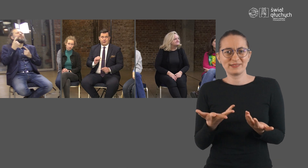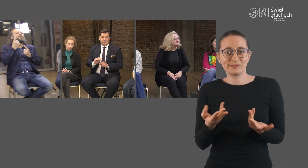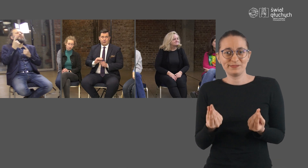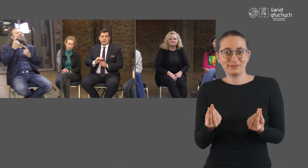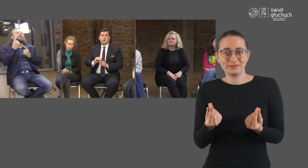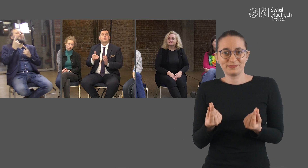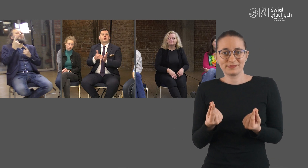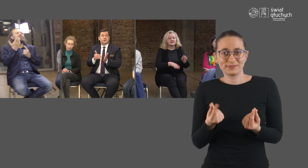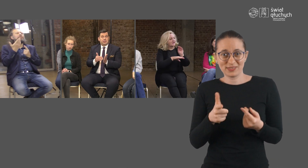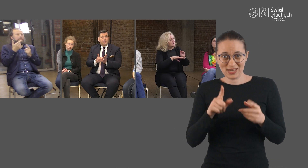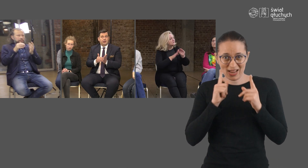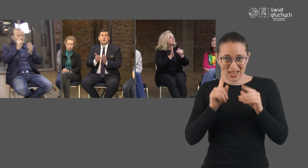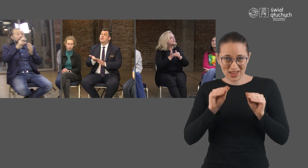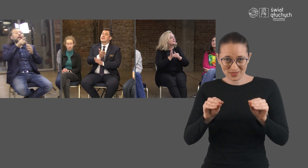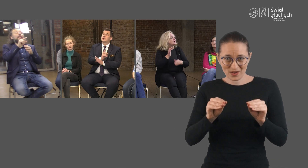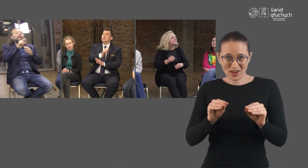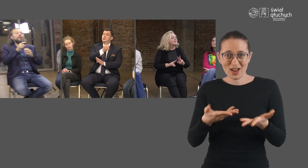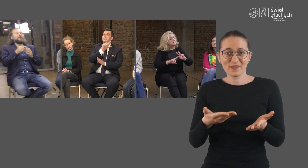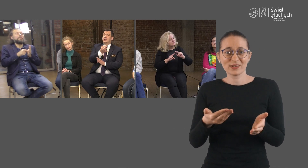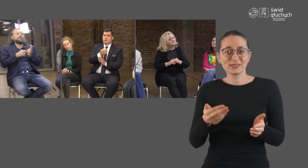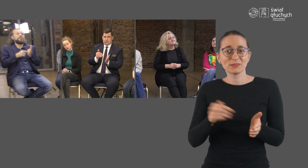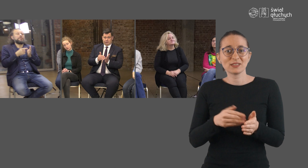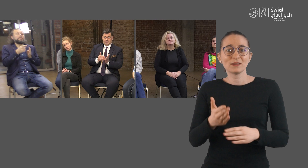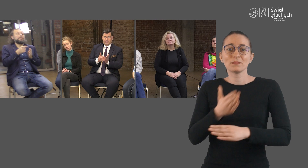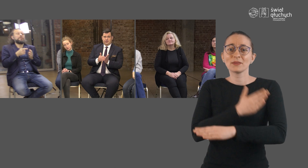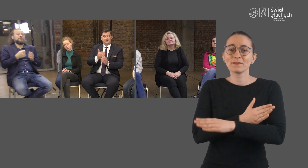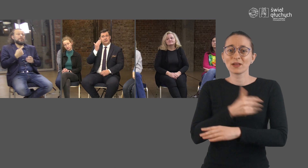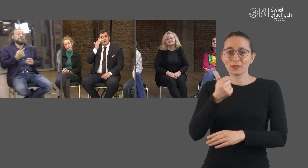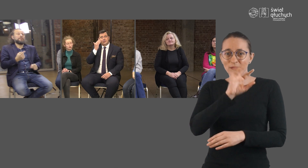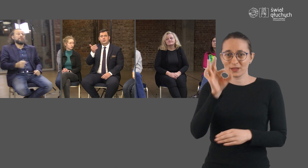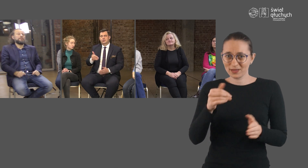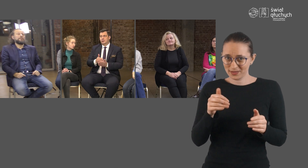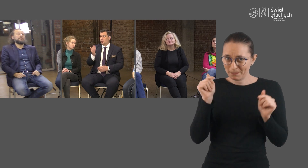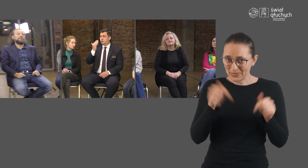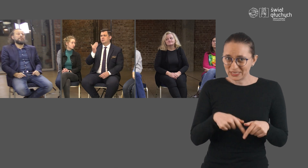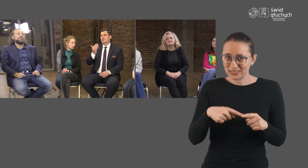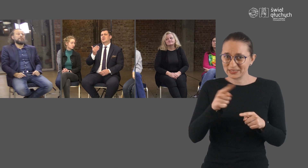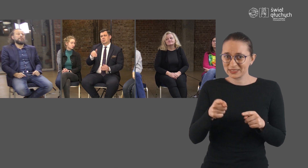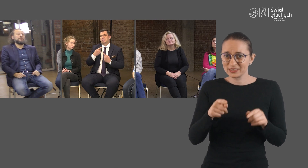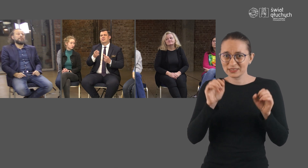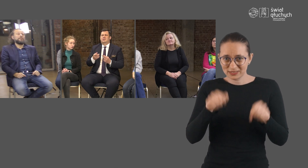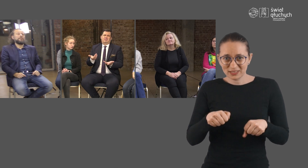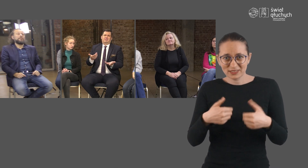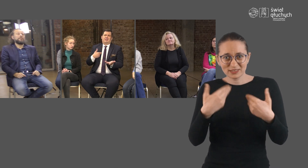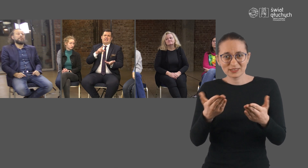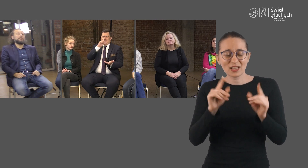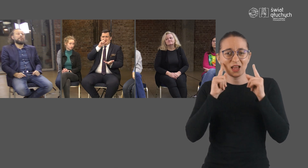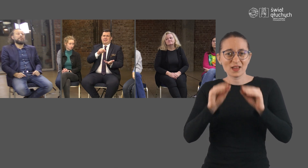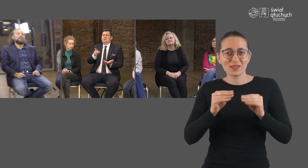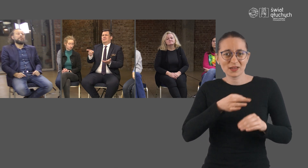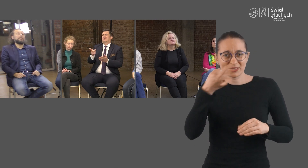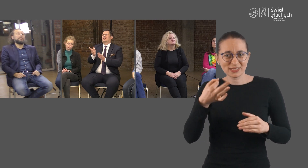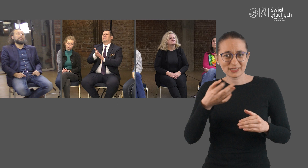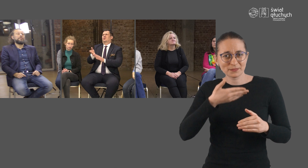Ale to jest edukacja, czy potrzeba, wracając do pierwszego pytania, czy potrzeba wiedzieć, czy potrzeba się uczyć, czy można powiedzieć, ja